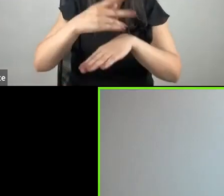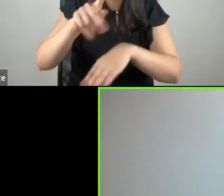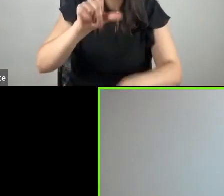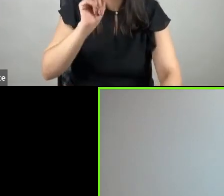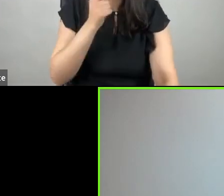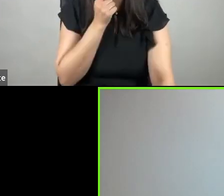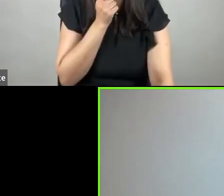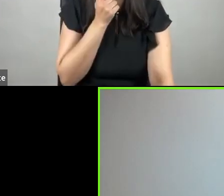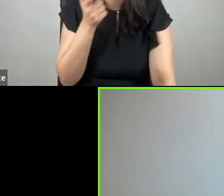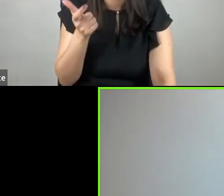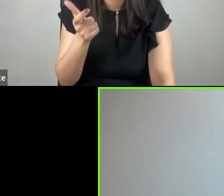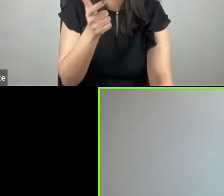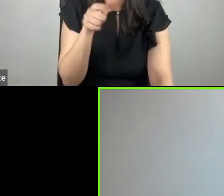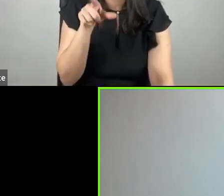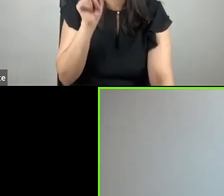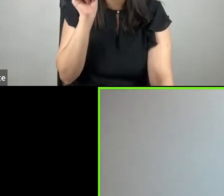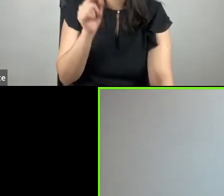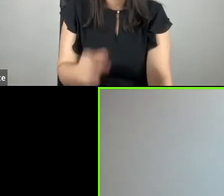Difícil essa pergunta.